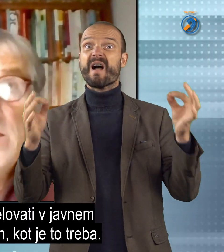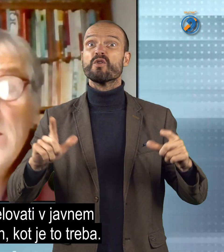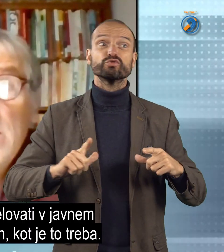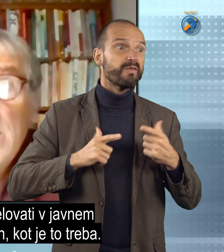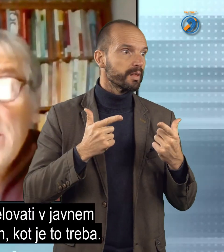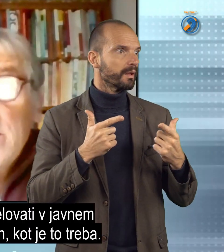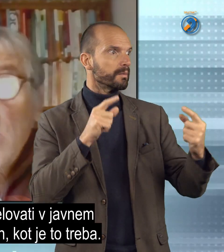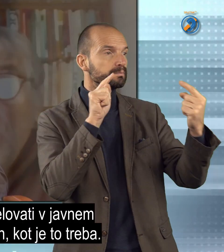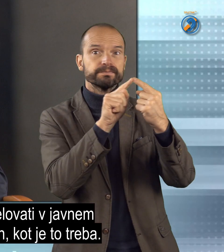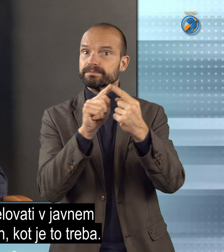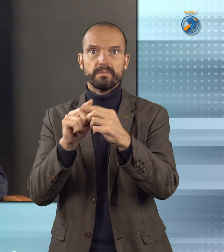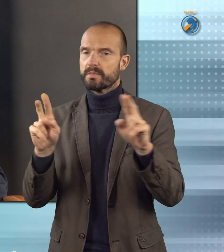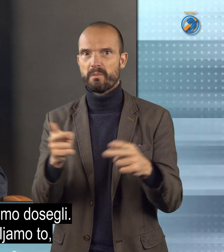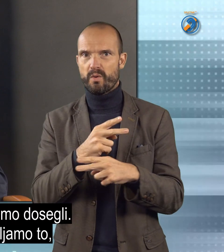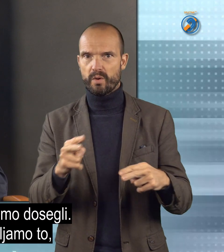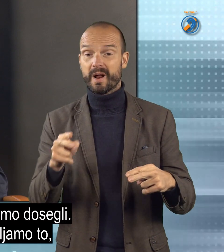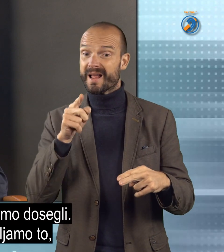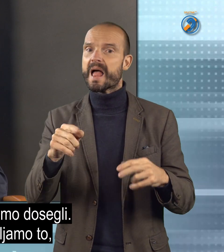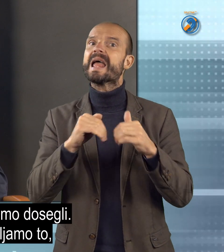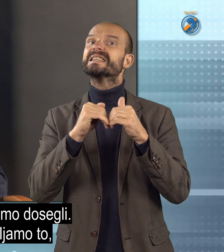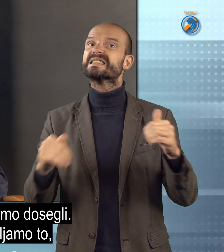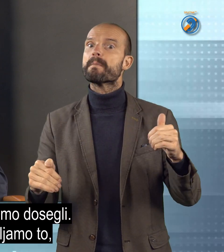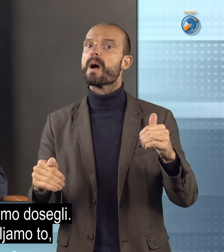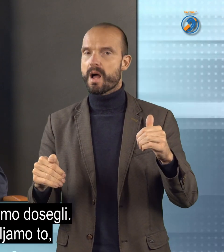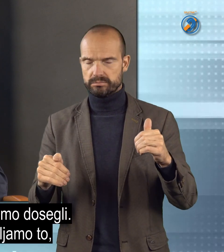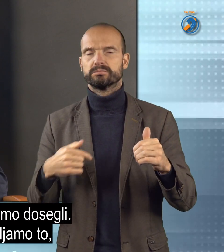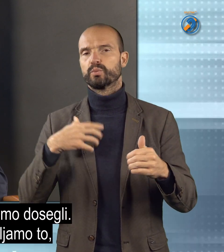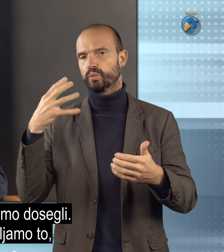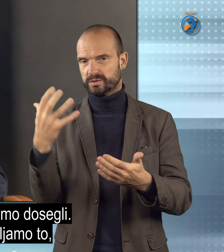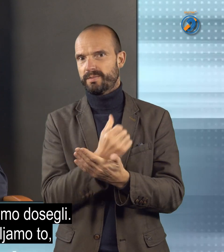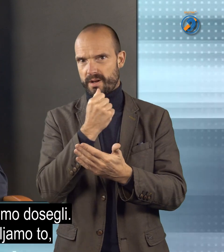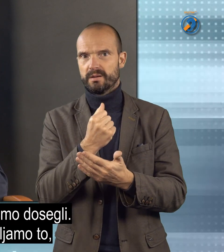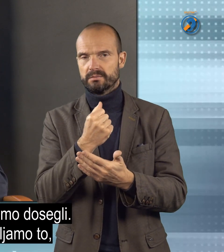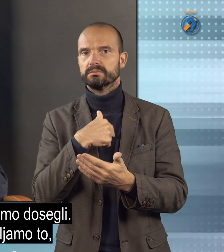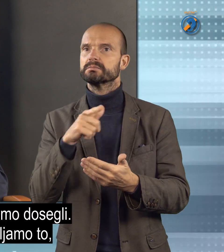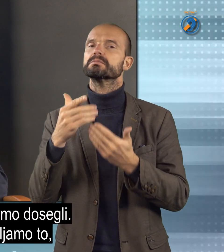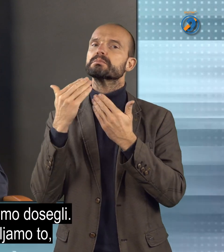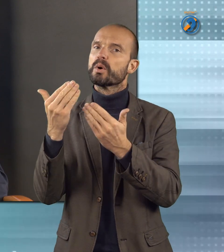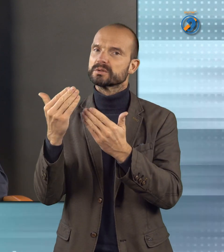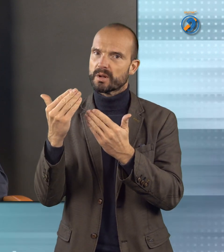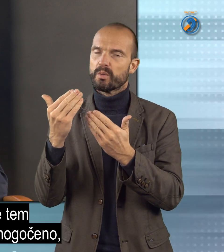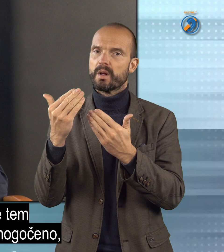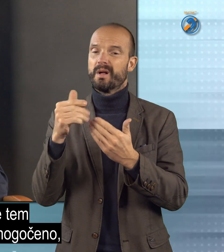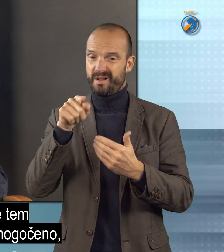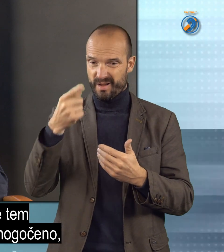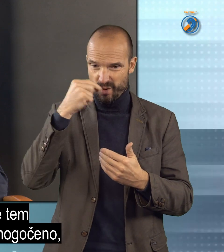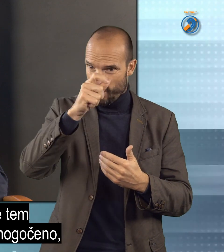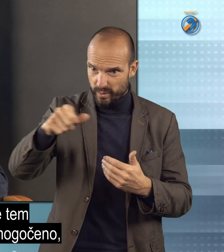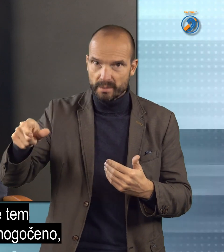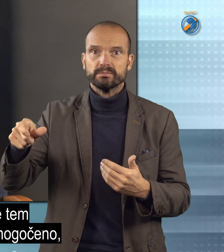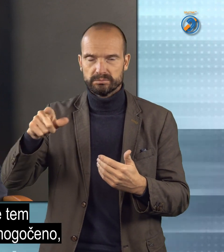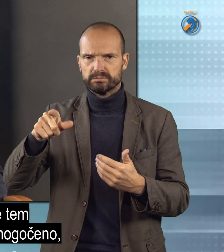javnem življenju, kot je to treba. To izjemo smo dosegli in pozdravljamo to, da je tem